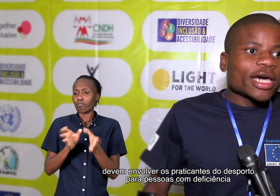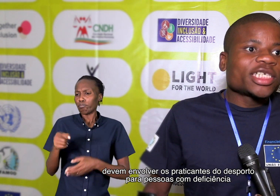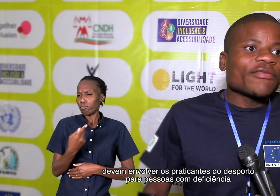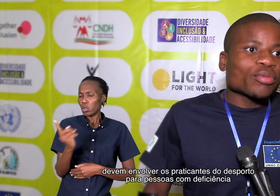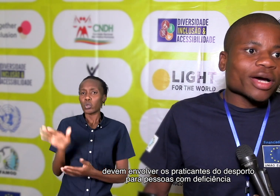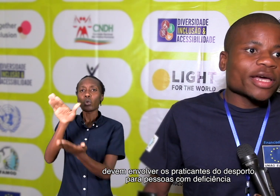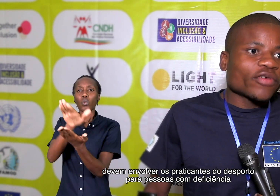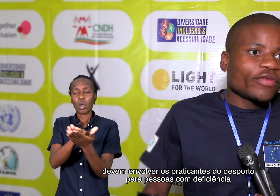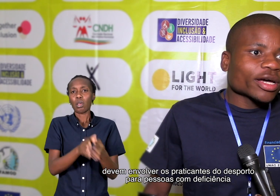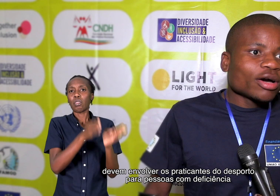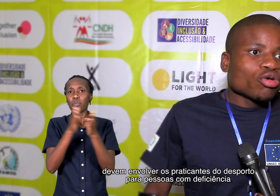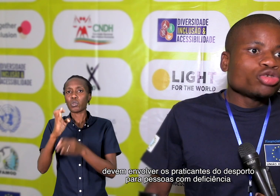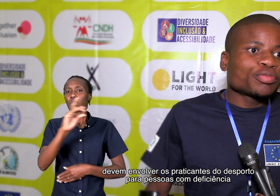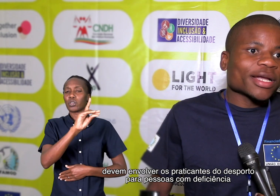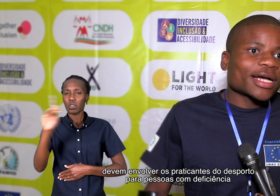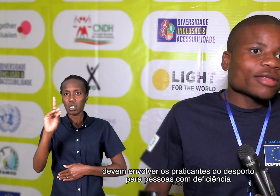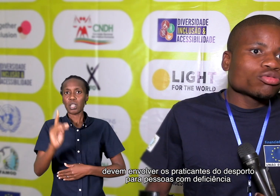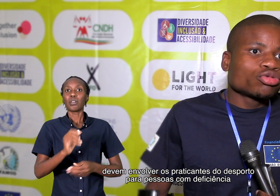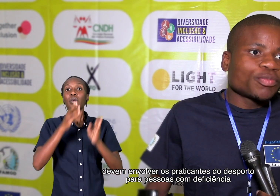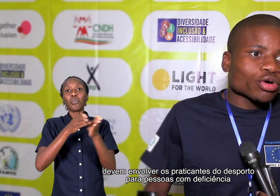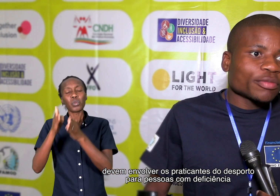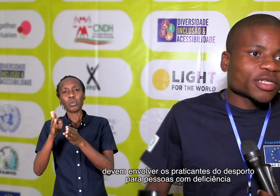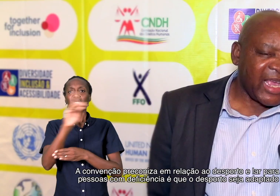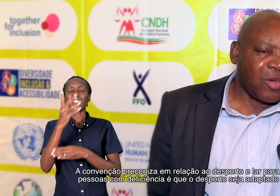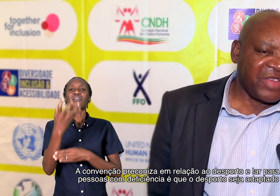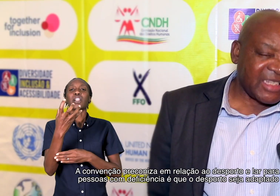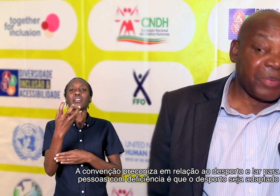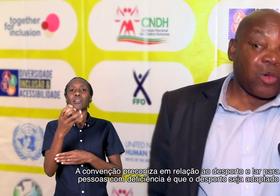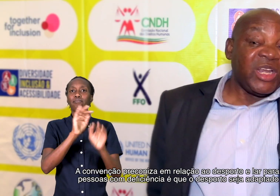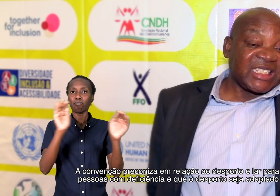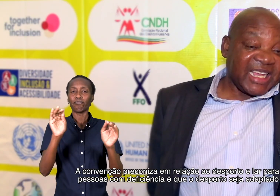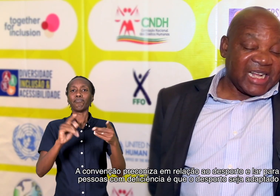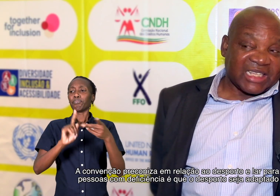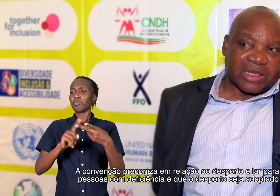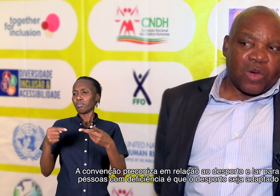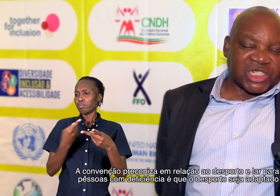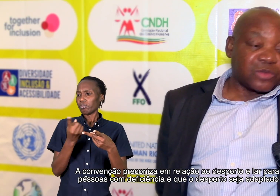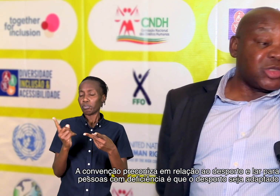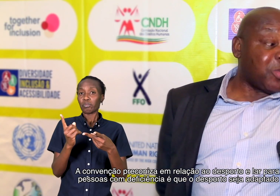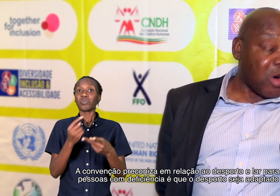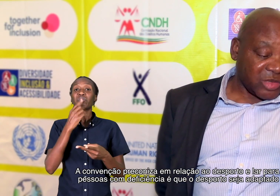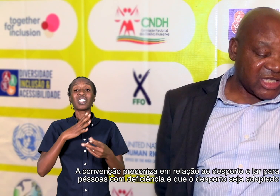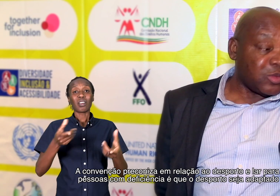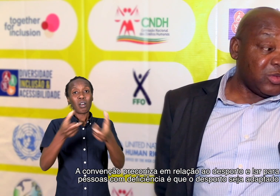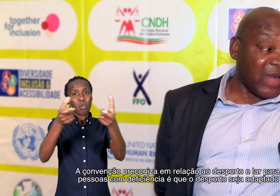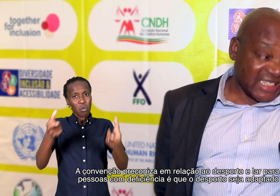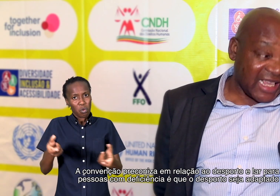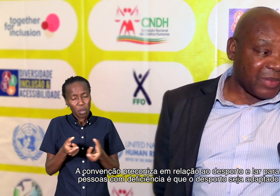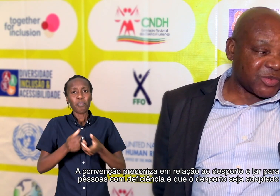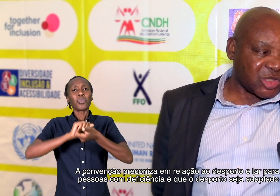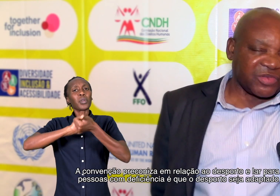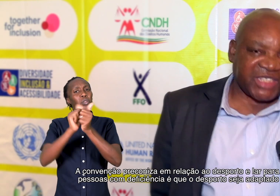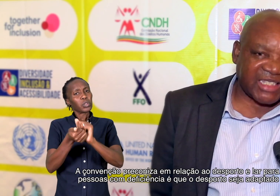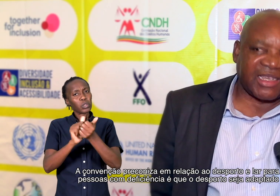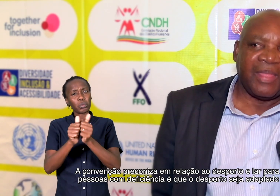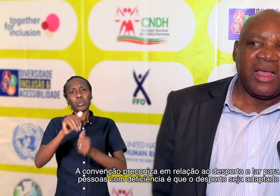Então, eles devem procurar envolver os praticantes do desporto. O que a Convenção preconiza em relação à questão do desporto, a questão do lazer para as